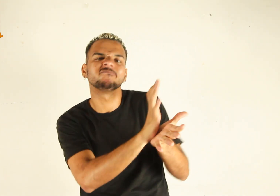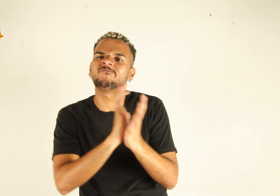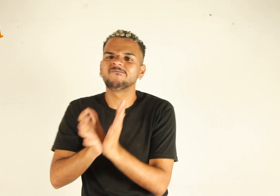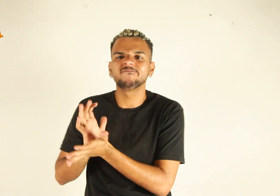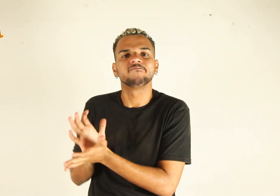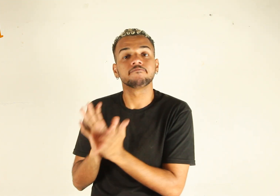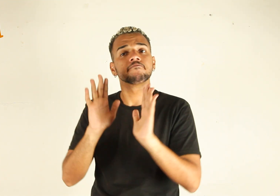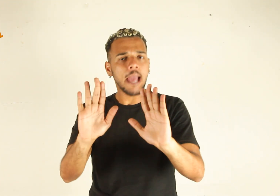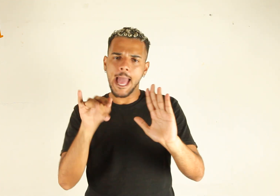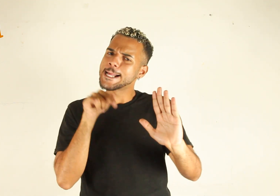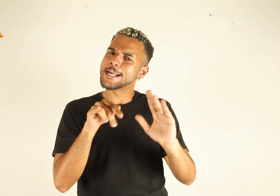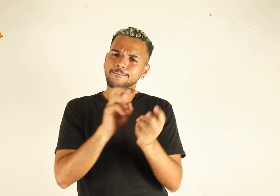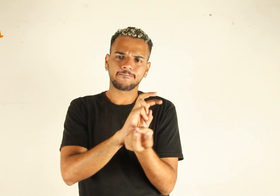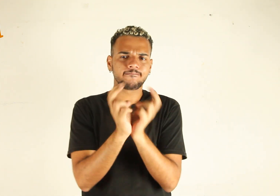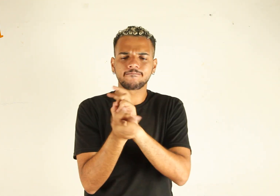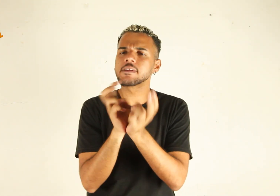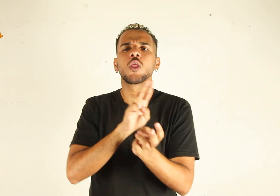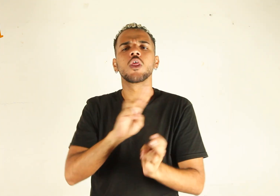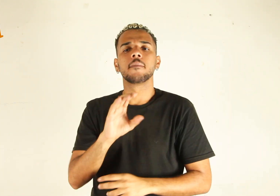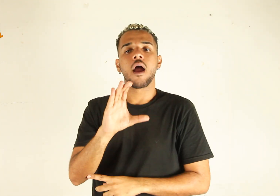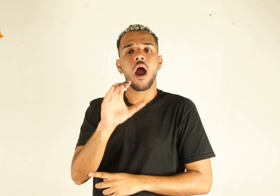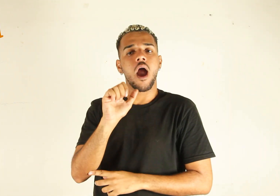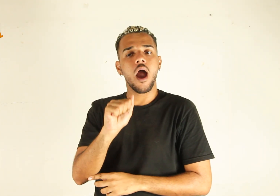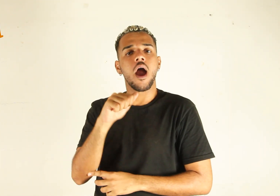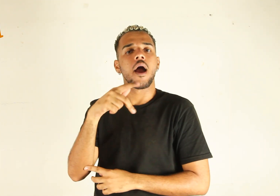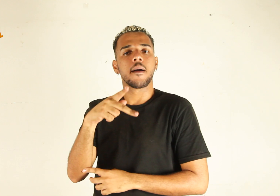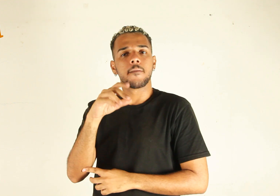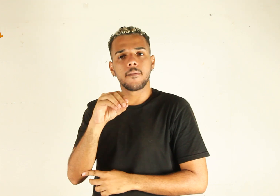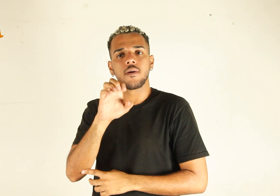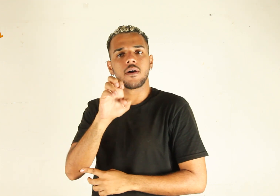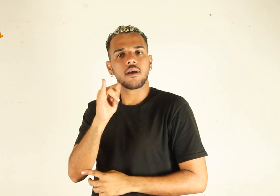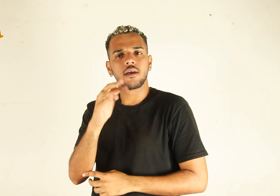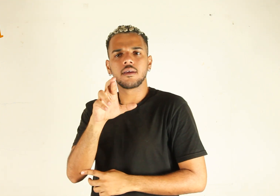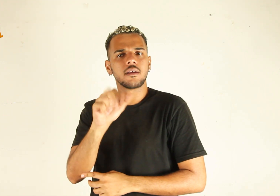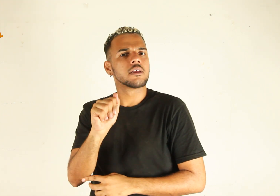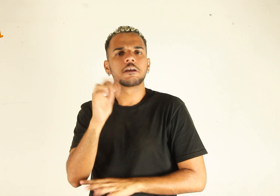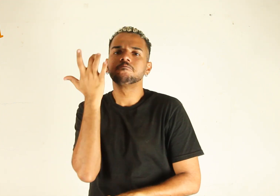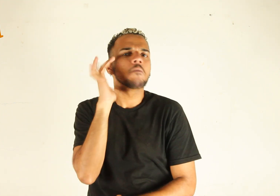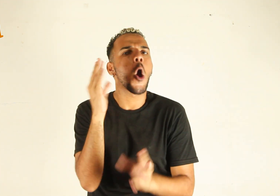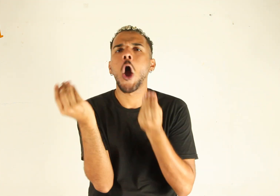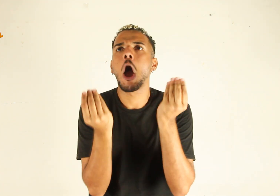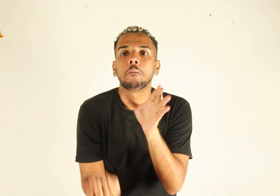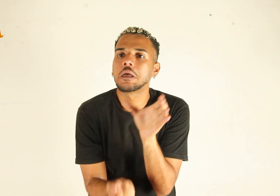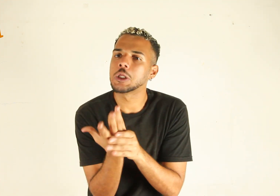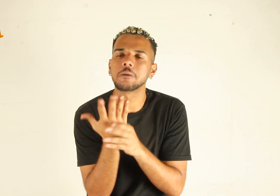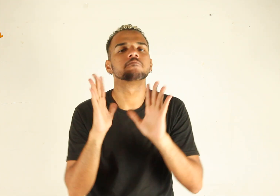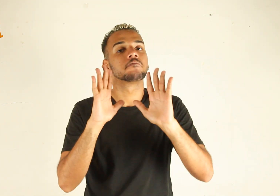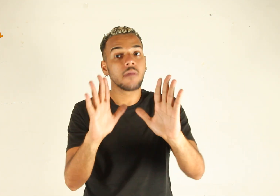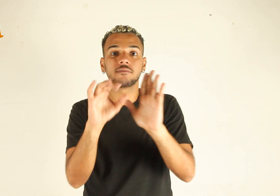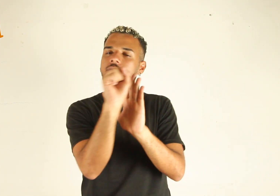com sonoridades próximas à ginga faziam parte do vocabulário de várias línguas centro-africanas e tinham sentidos